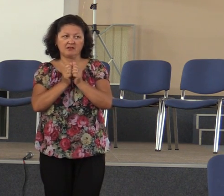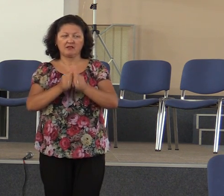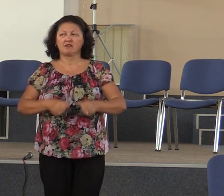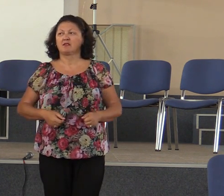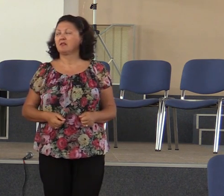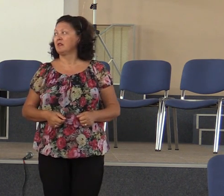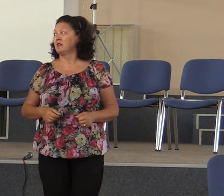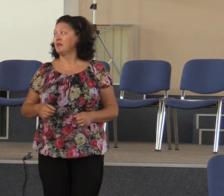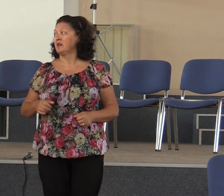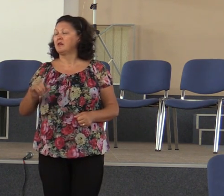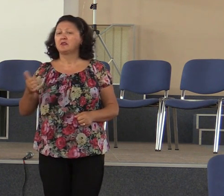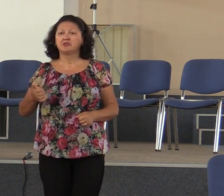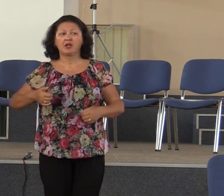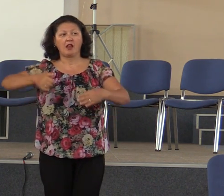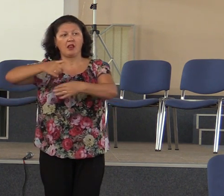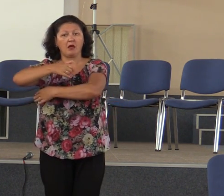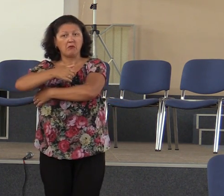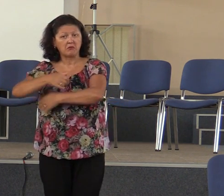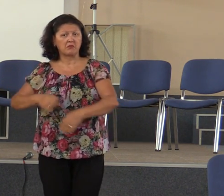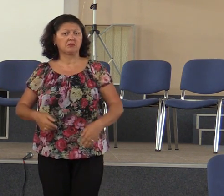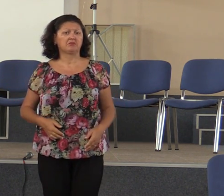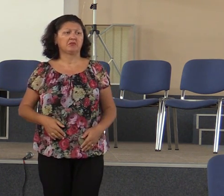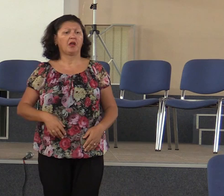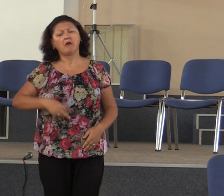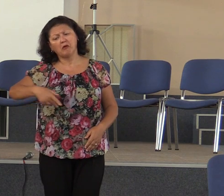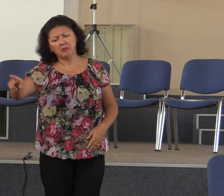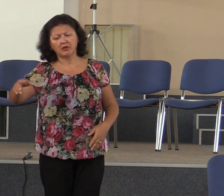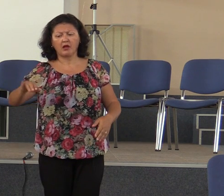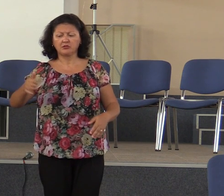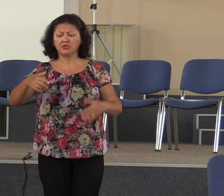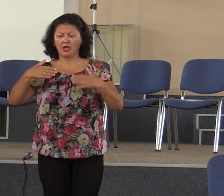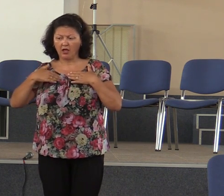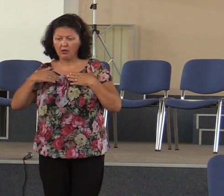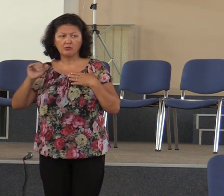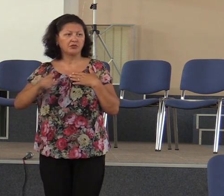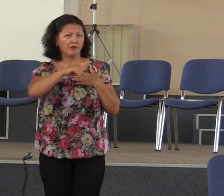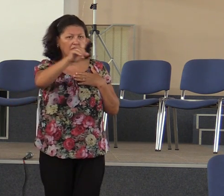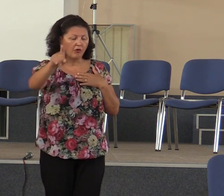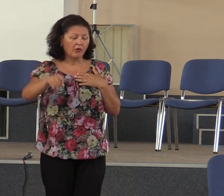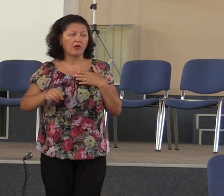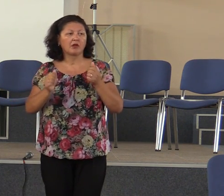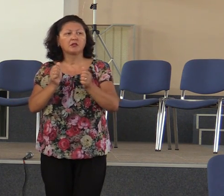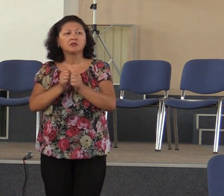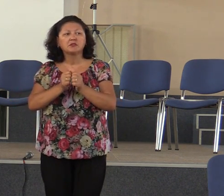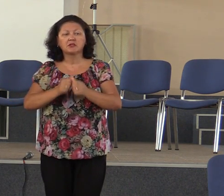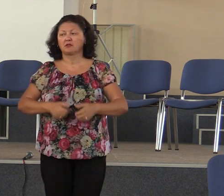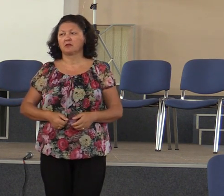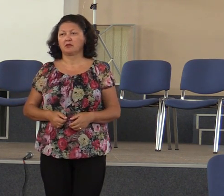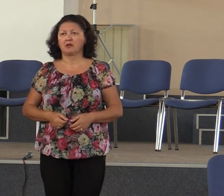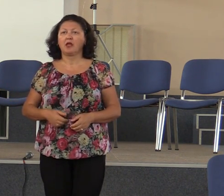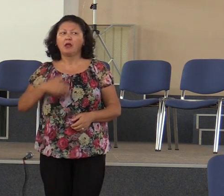Și la urmă ne vom duce și eu și dumneavoastră în țărână. Dar atunci când Iisus a fost printre